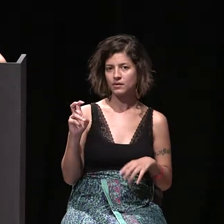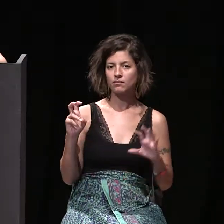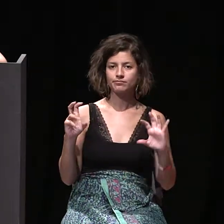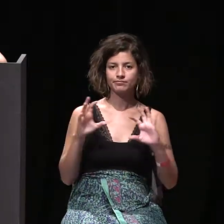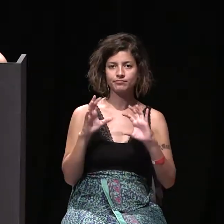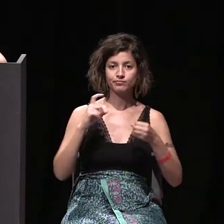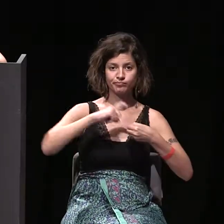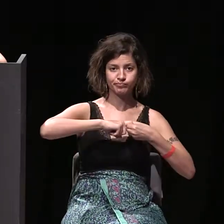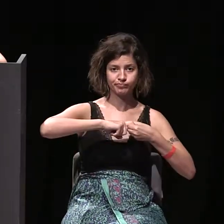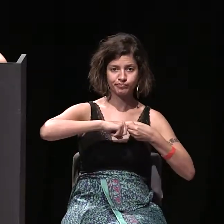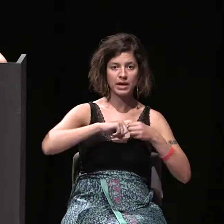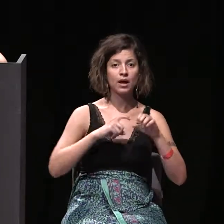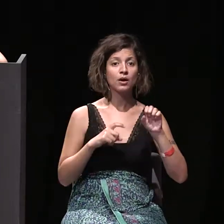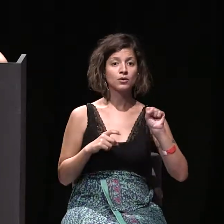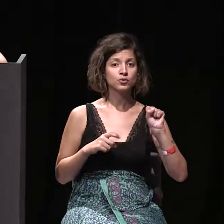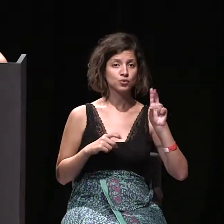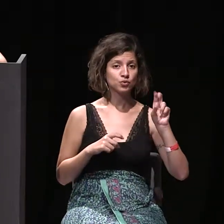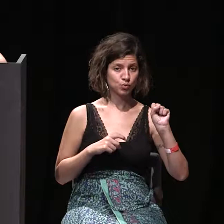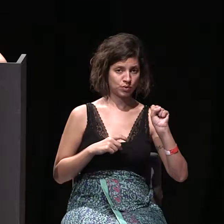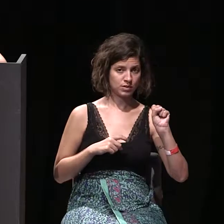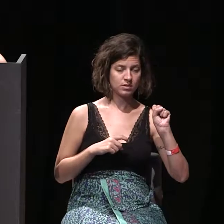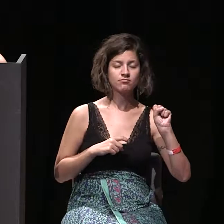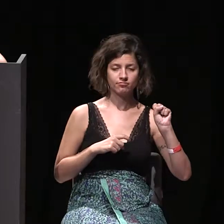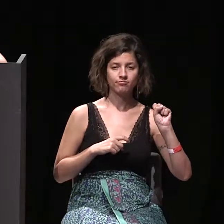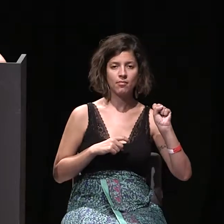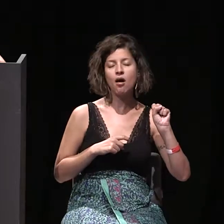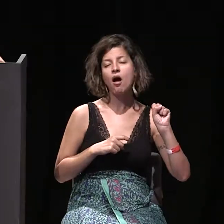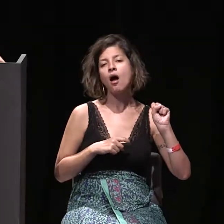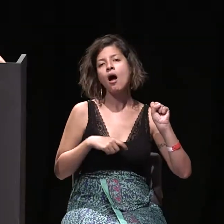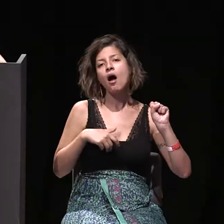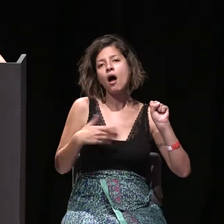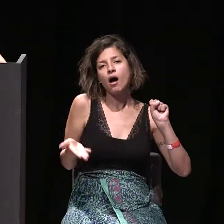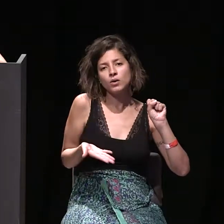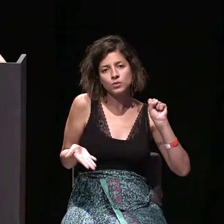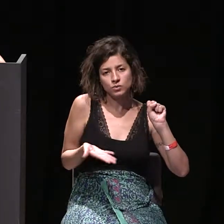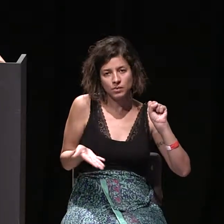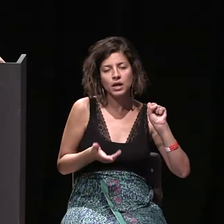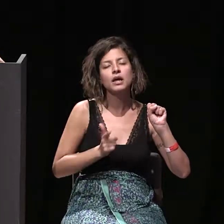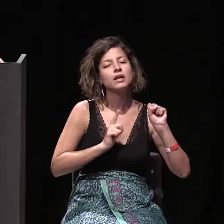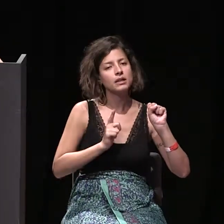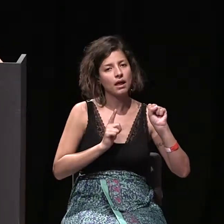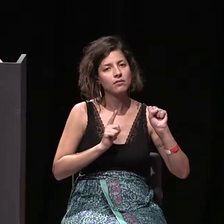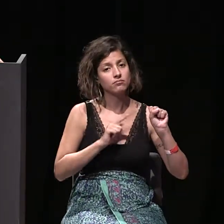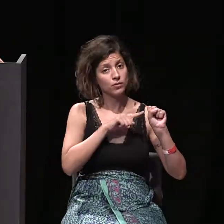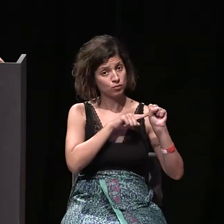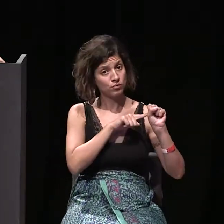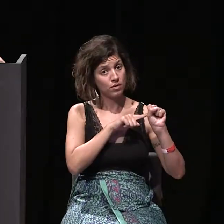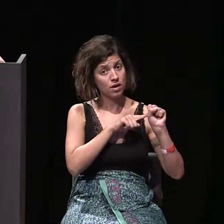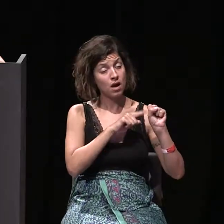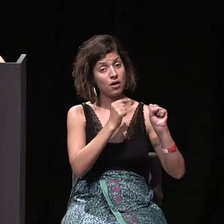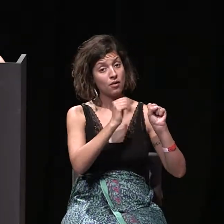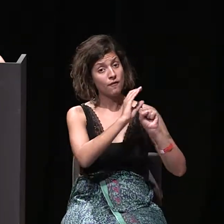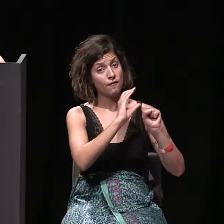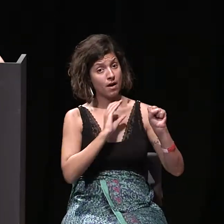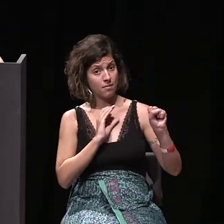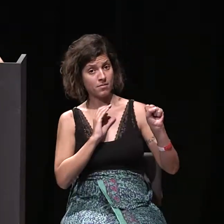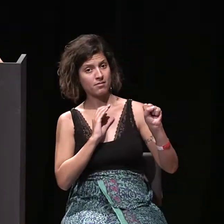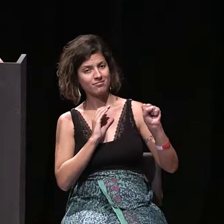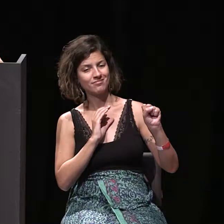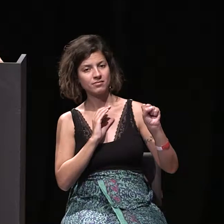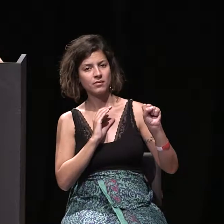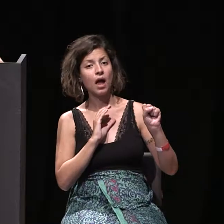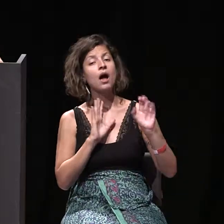né? Então, atualmente, a gente recebe verba do SUS e também presta